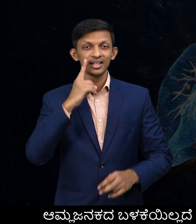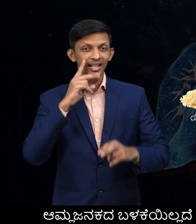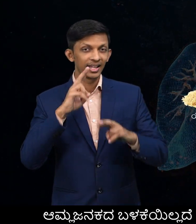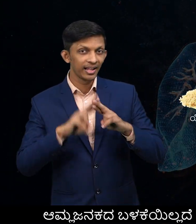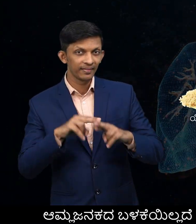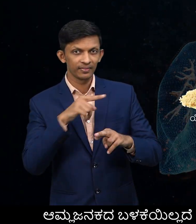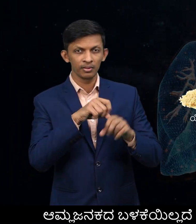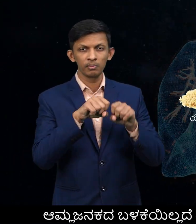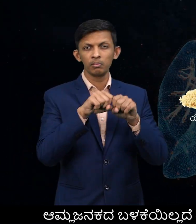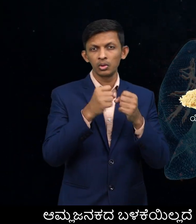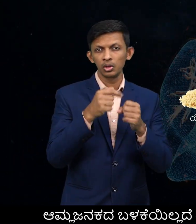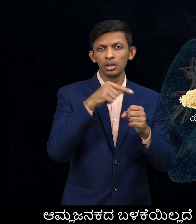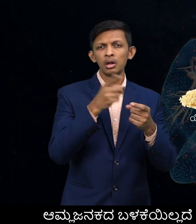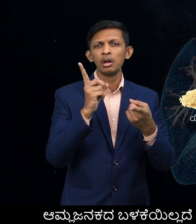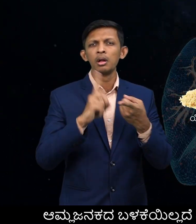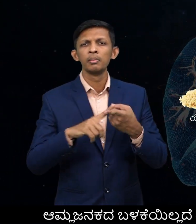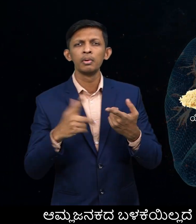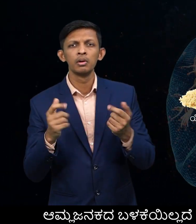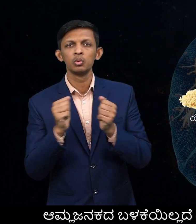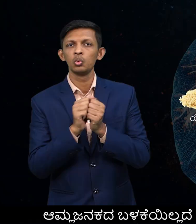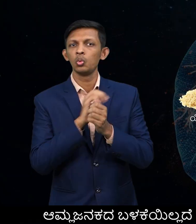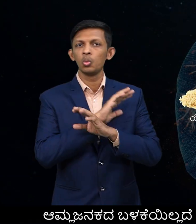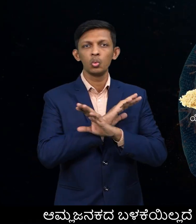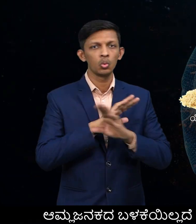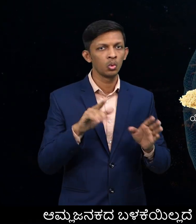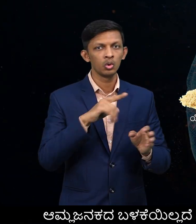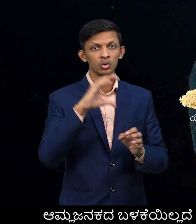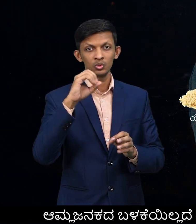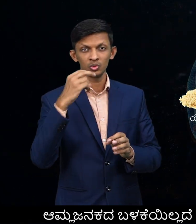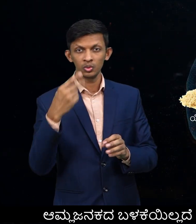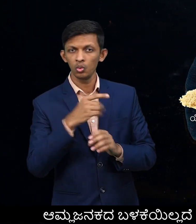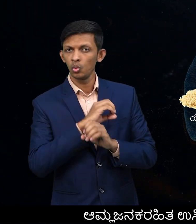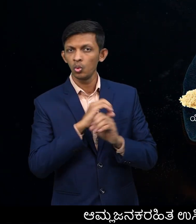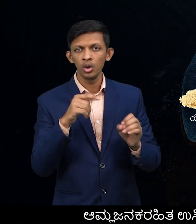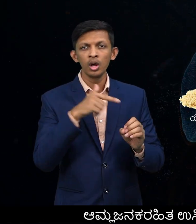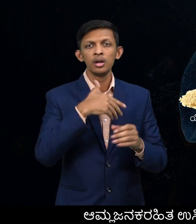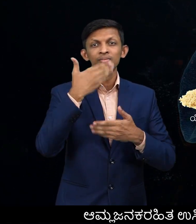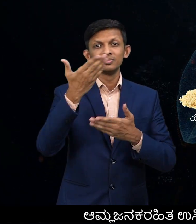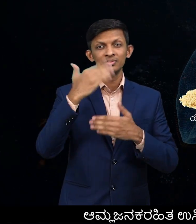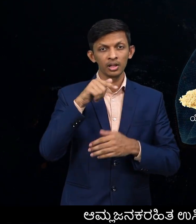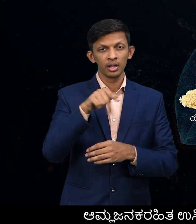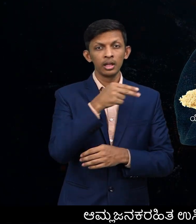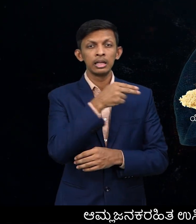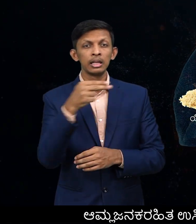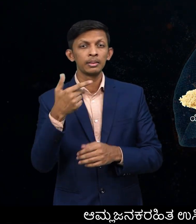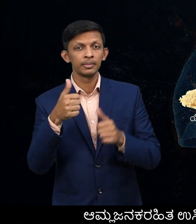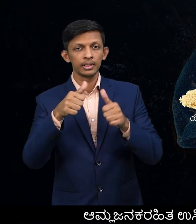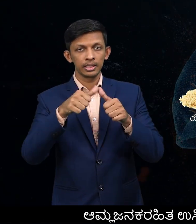ಆಮ್ಲಜನಕದ ಬಳಕೆಯಲ್ಲದೆ ವಿಭಜನೆ ಸಂಭವಿಸಿದರೆ ಉಸಿರಾಟವನ್ನು ಆಮ್ಲಜನಕರಹಿತ ಉಸಿರಾಟ ಎಂದು